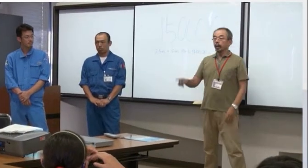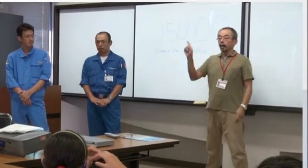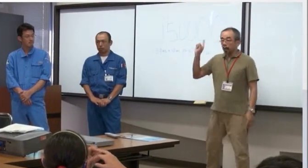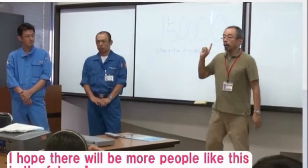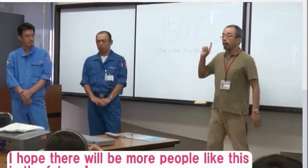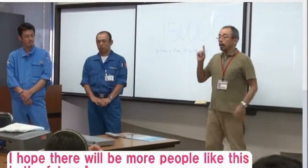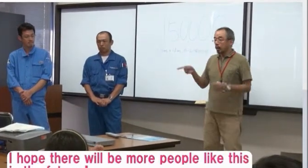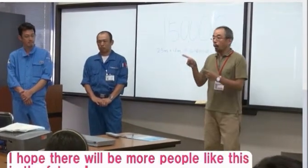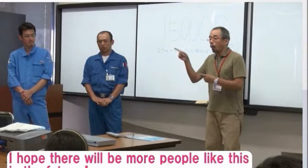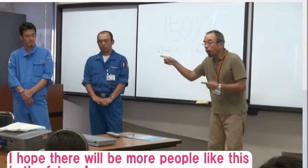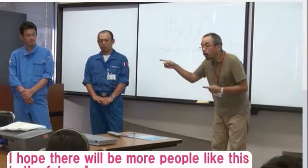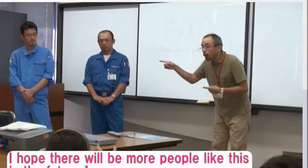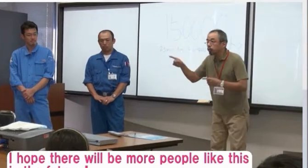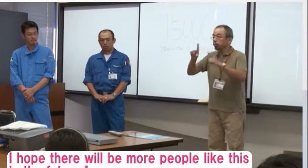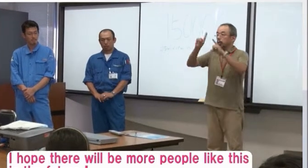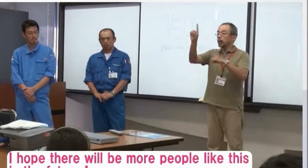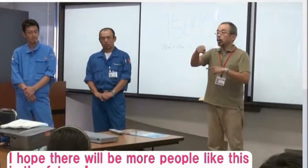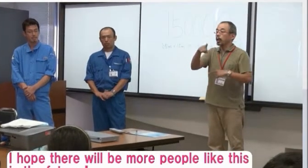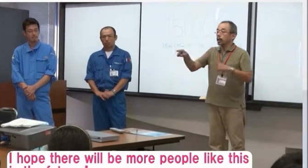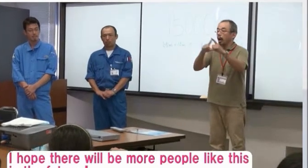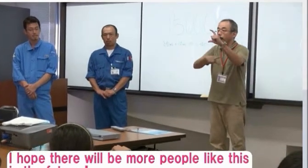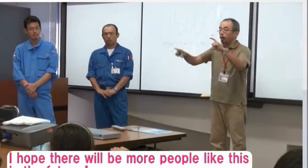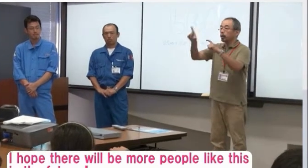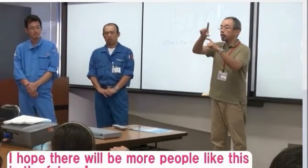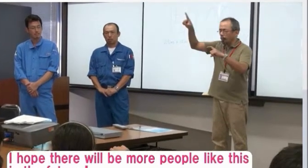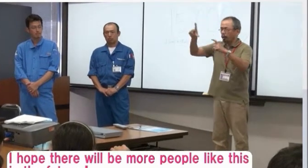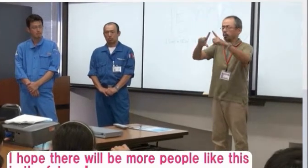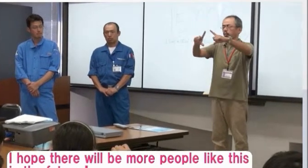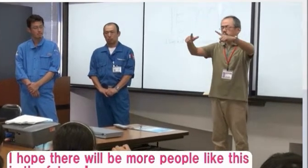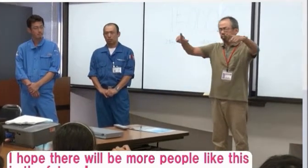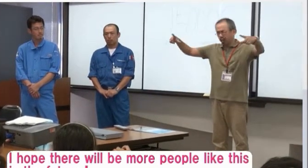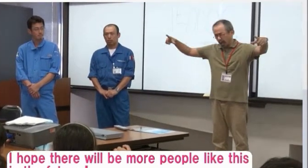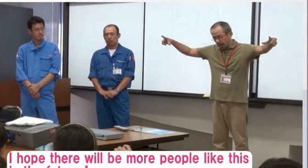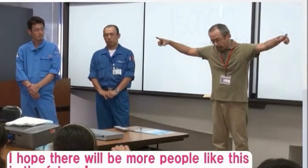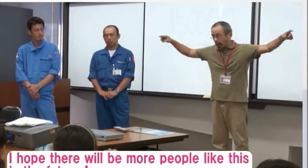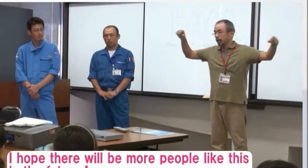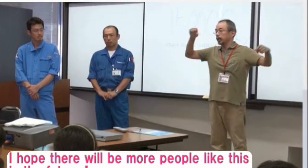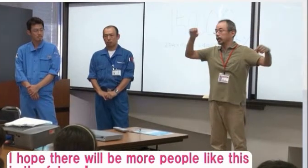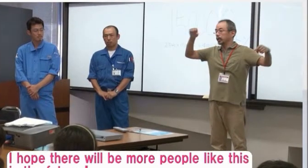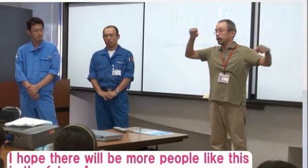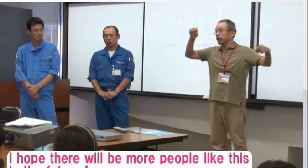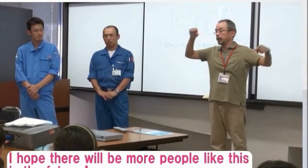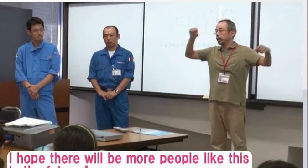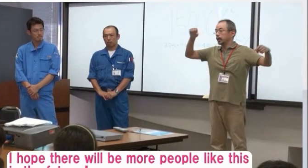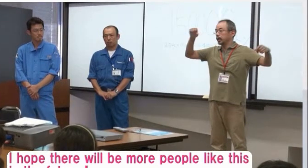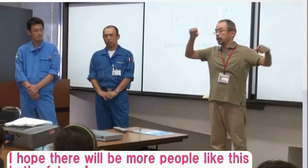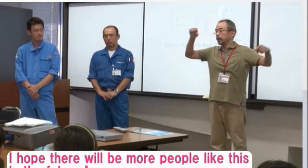で、こういう人たちがもっともっと増えたらいい。